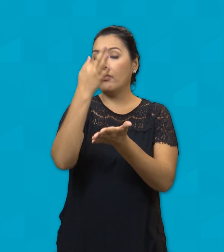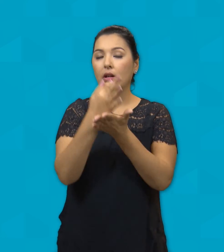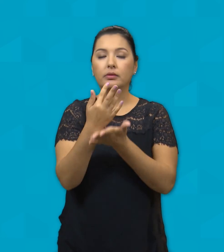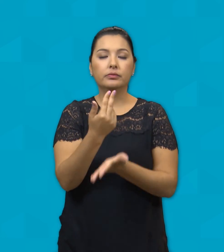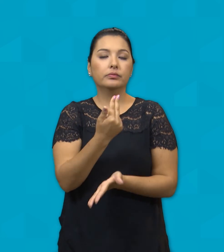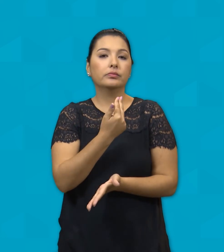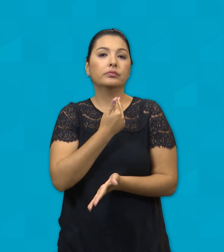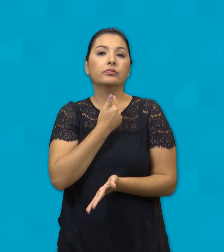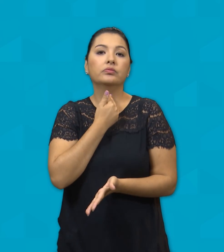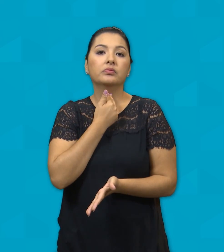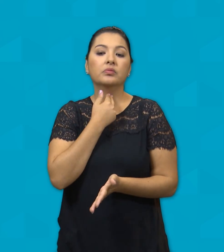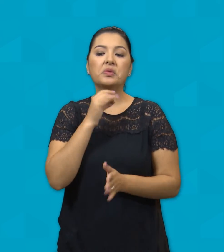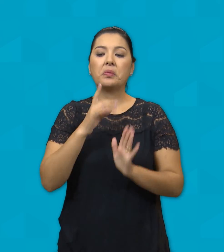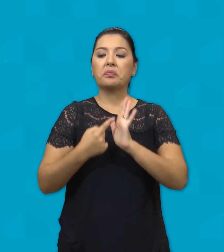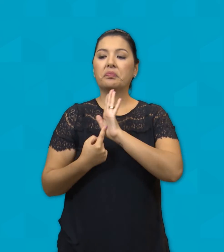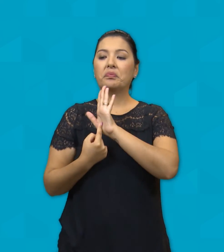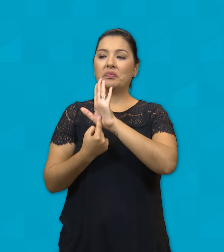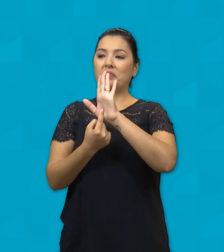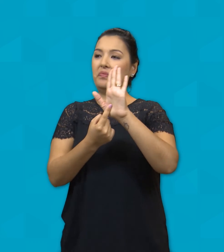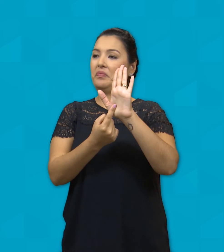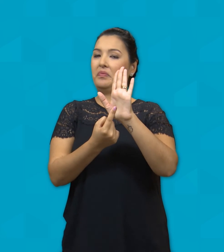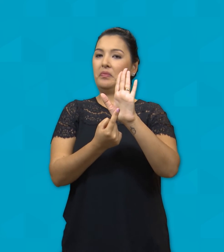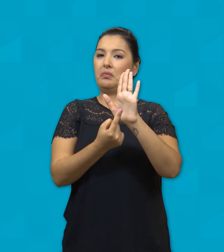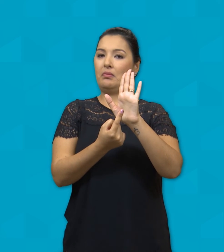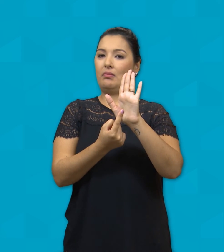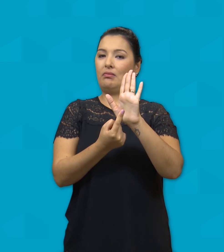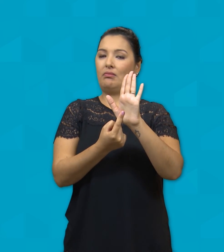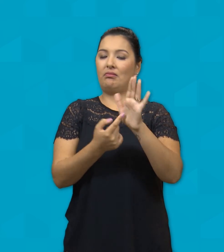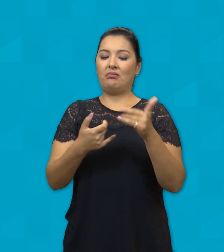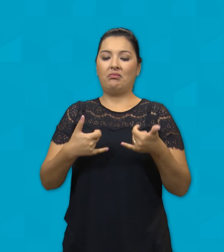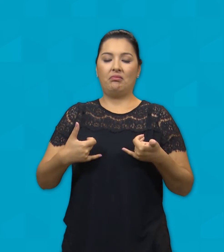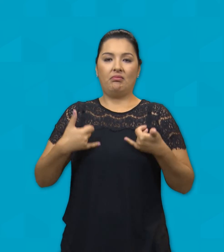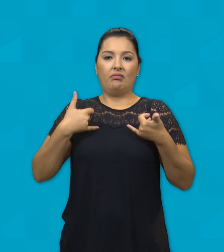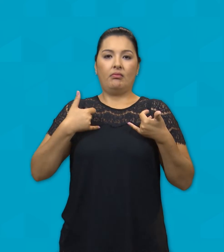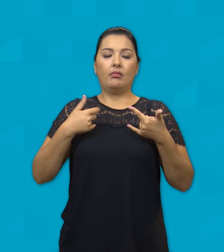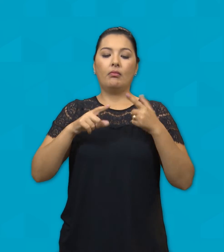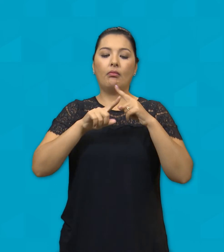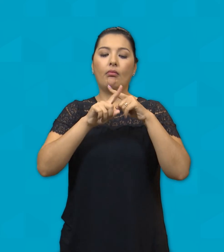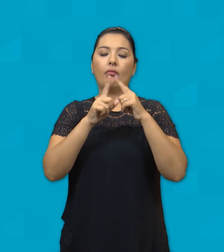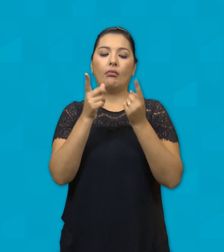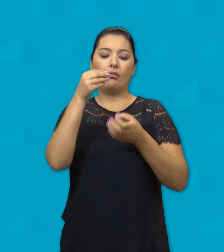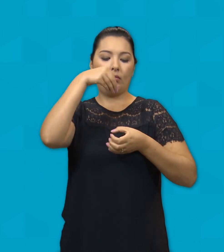ser apenas uma aparência, ela precisa ser a essência do